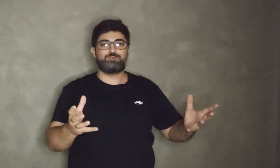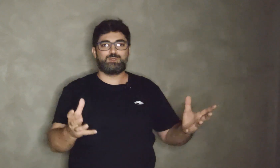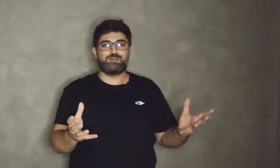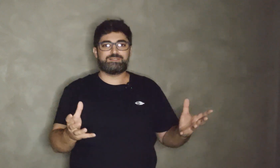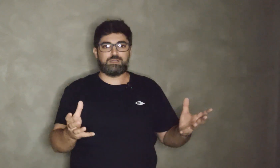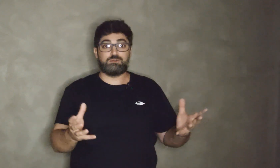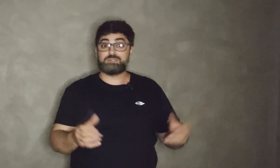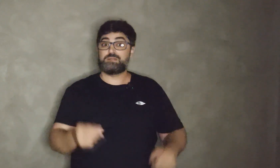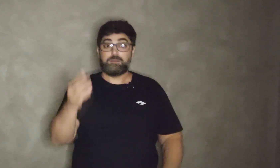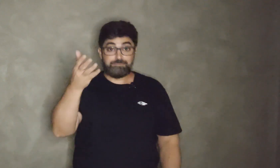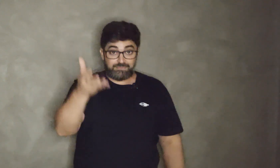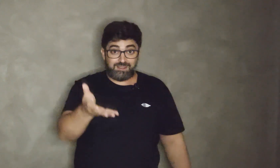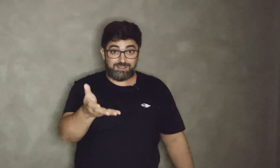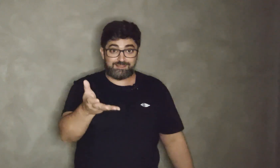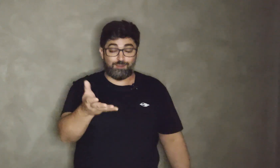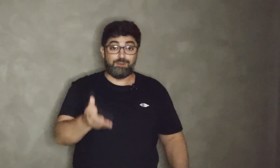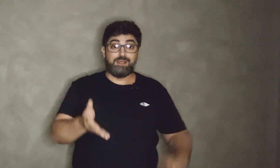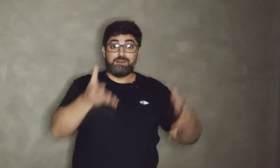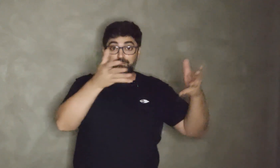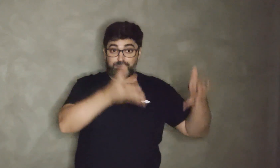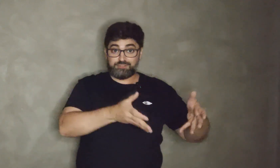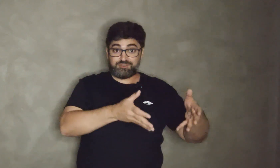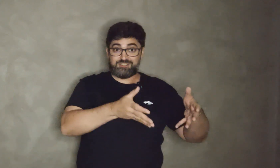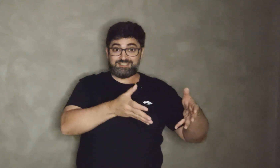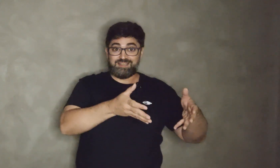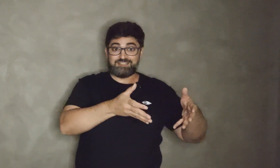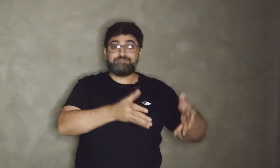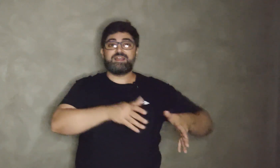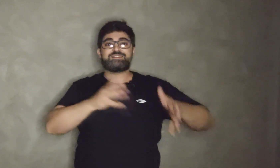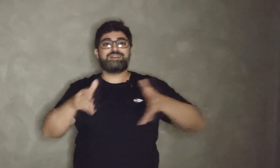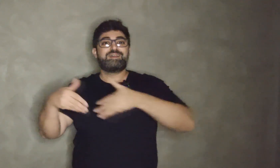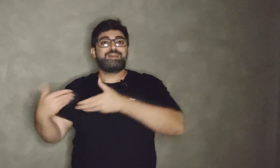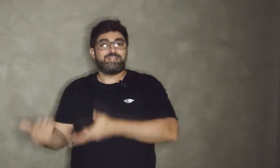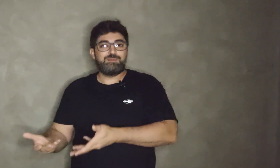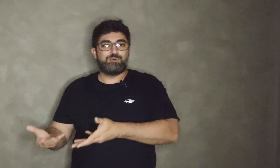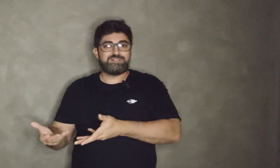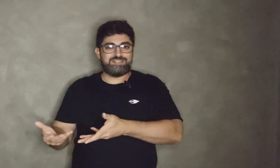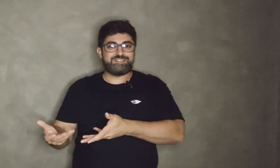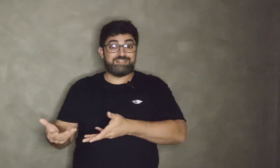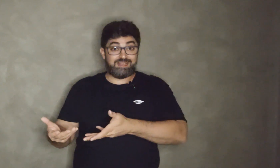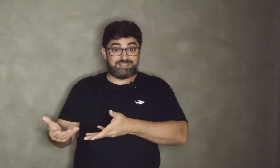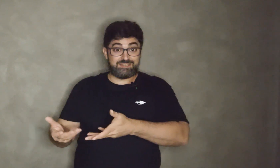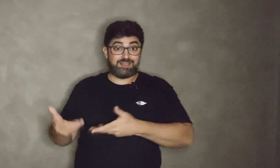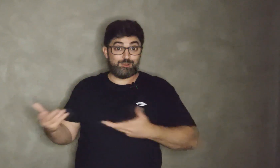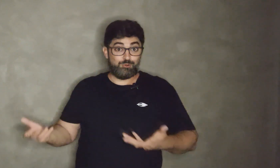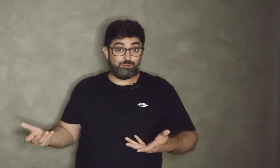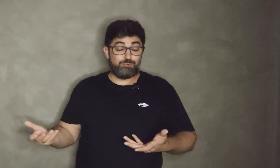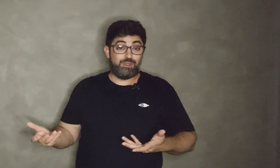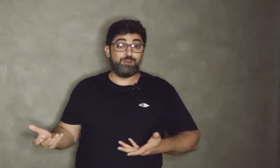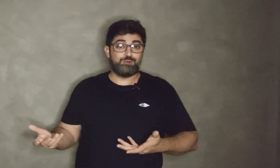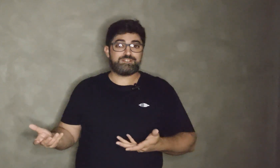tudo aquilo que está acontecendo? Então, por isso que a gente sinaliza festa e depois a gente sinaliza o eu